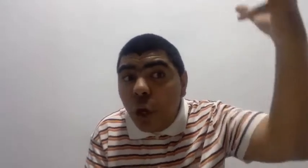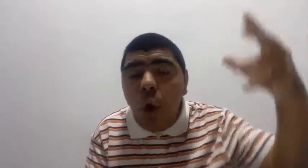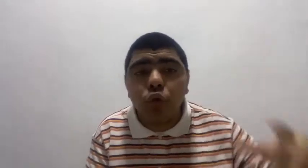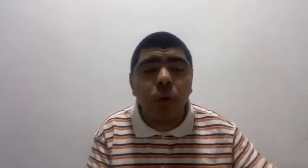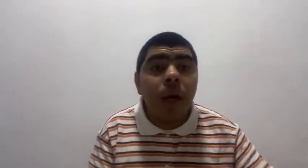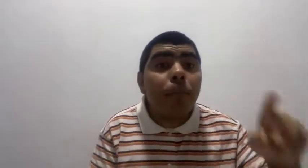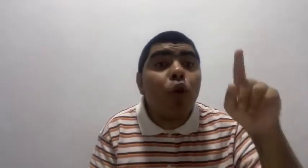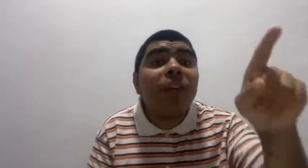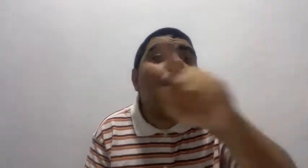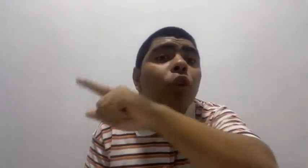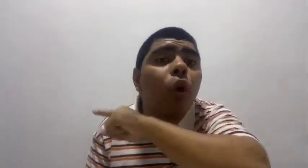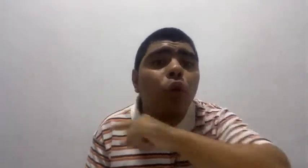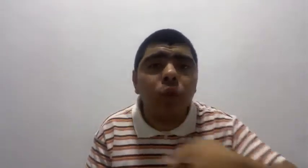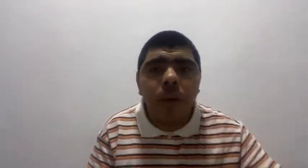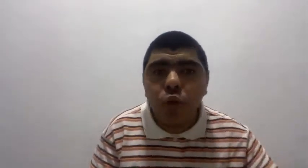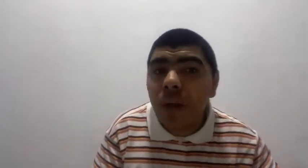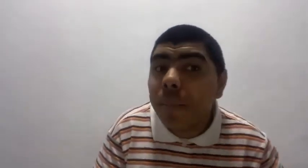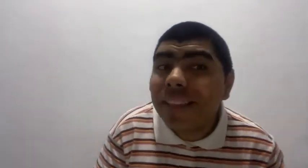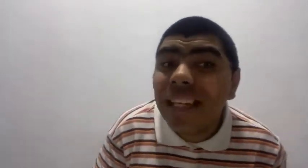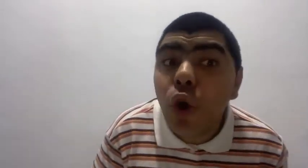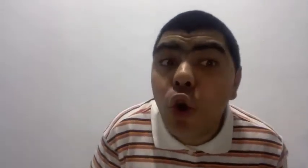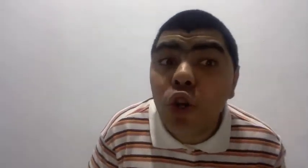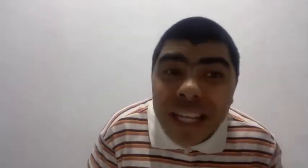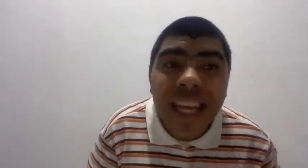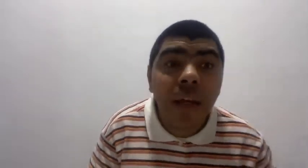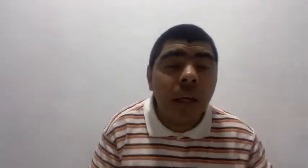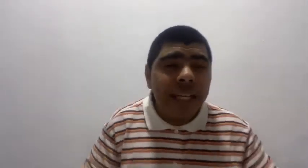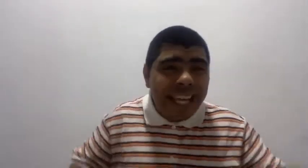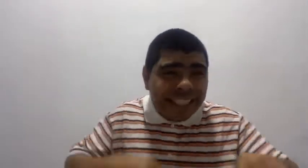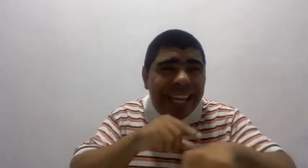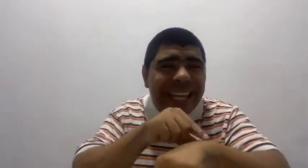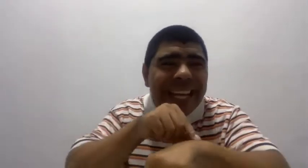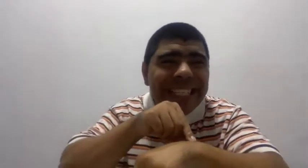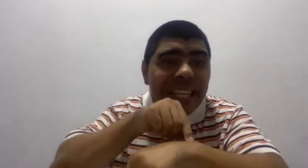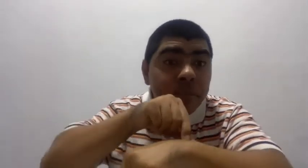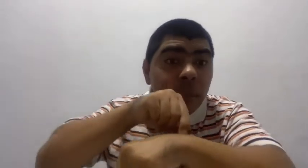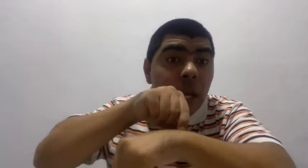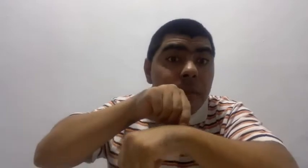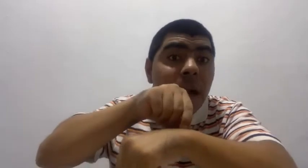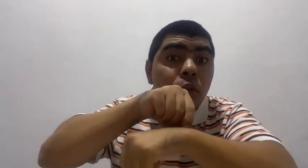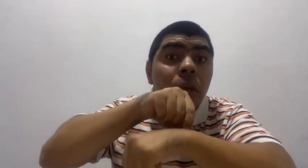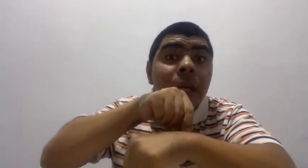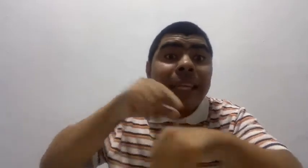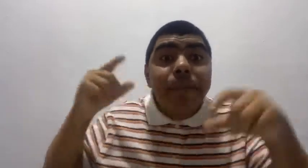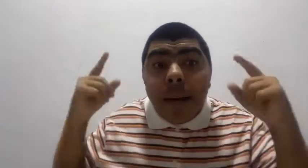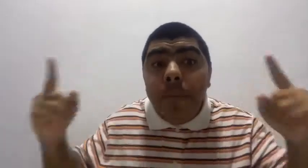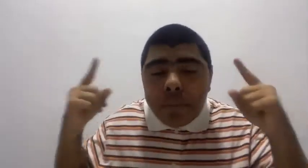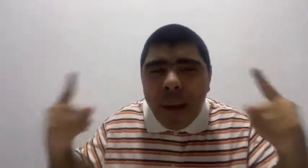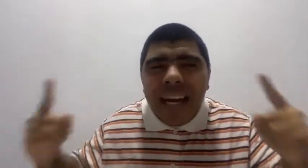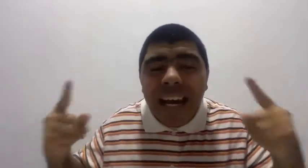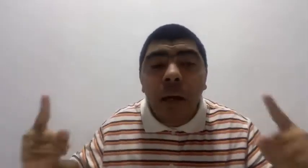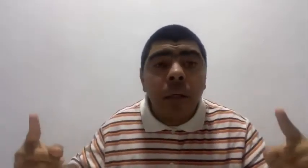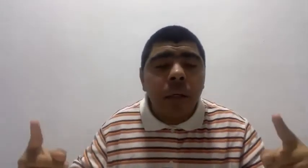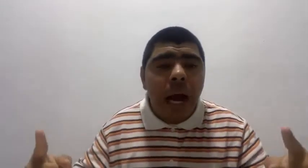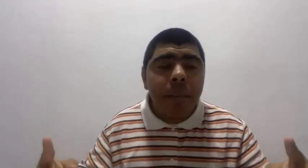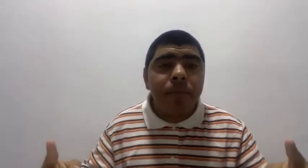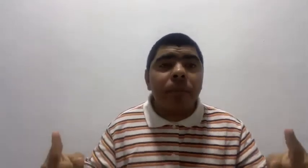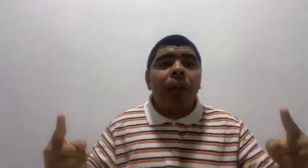Dios. Por eso Dios muchas veces lo corrige. Y esta carne, hermano, que es más mala, amén, que